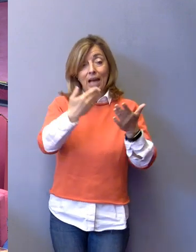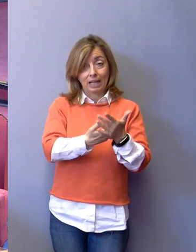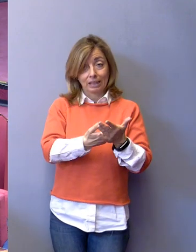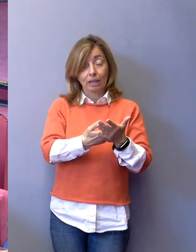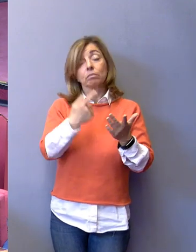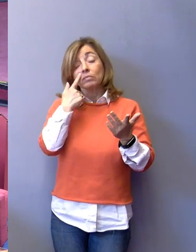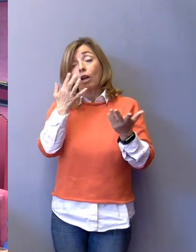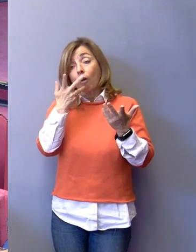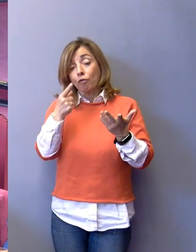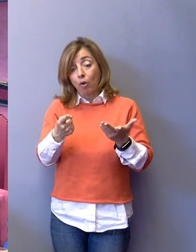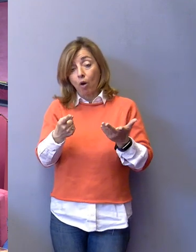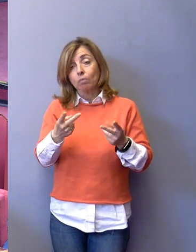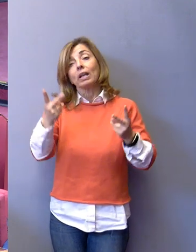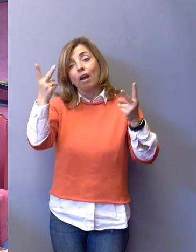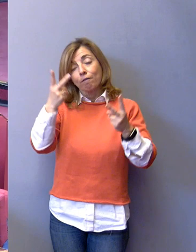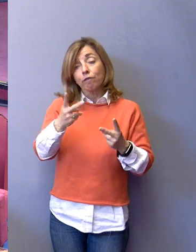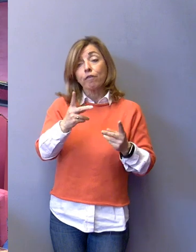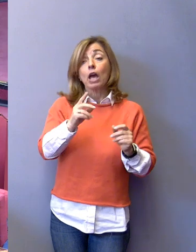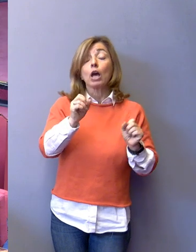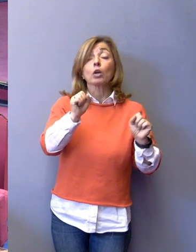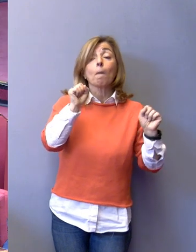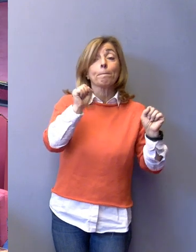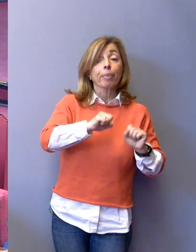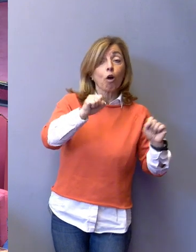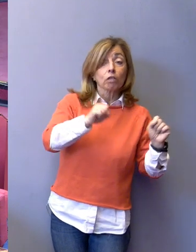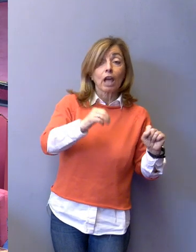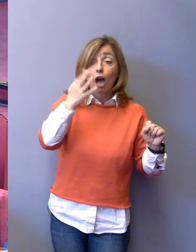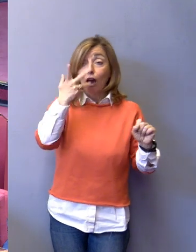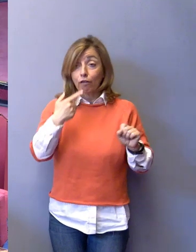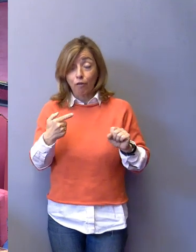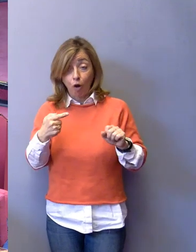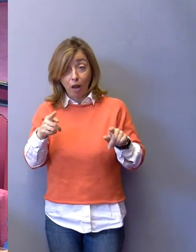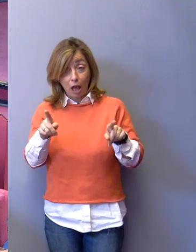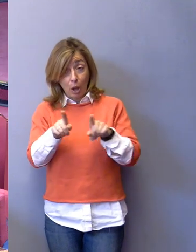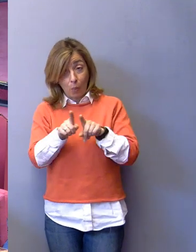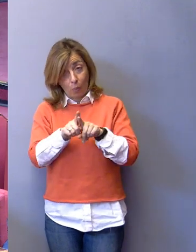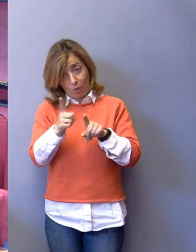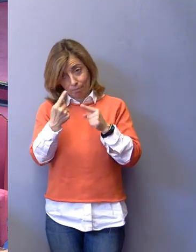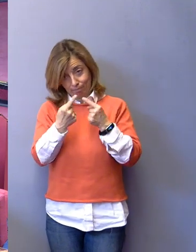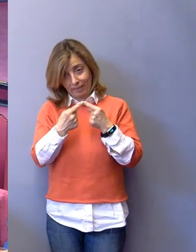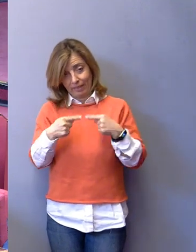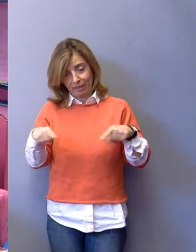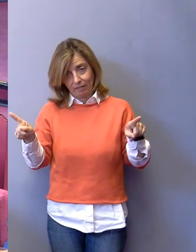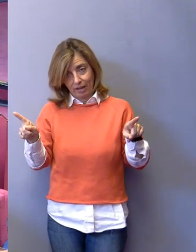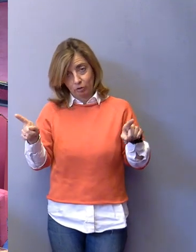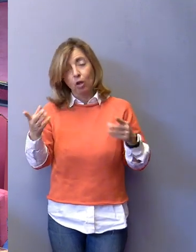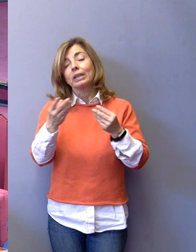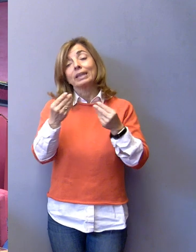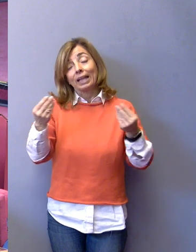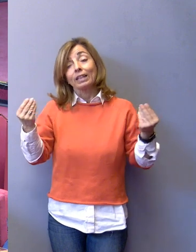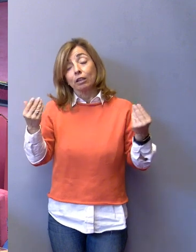potere volere non è proprio la stessa cosa molte volte si potrebbe ma non si fa allora qui